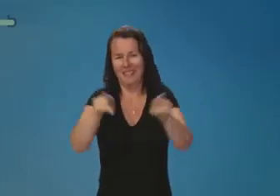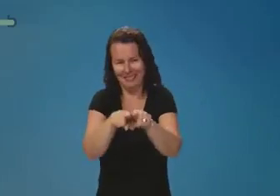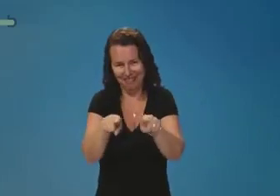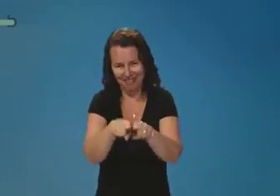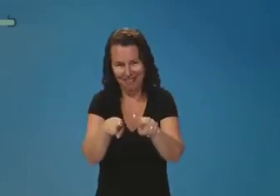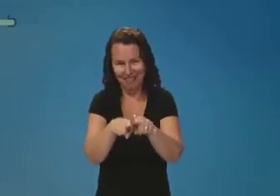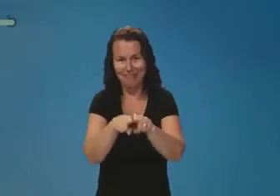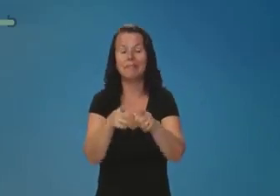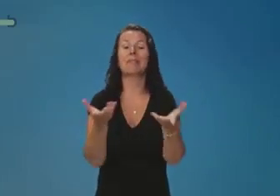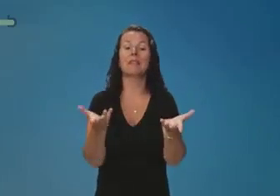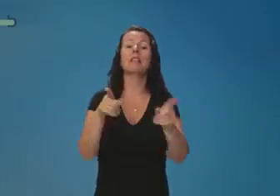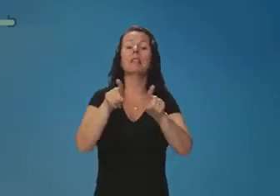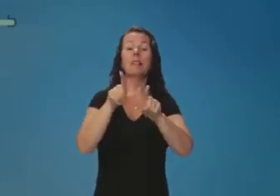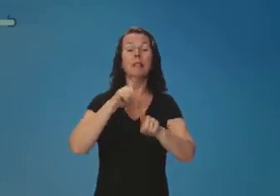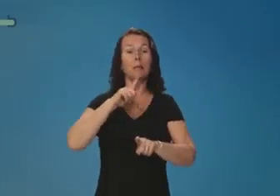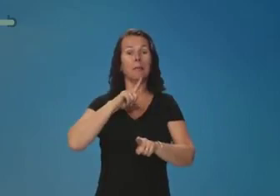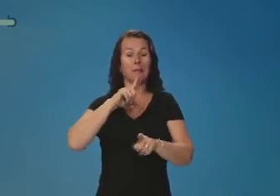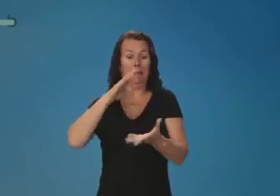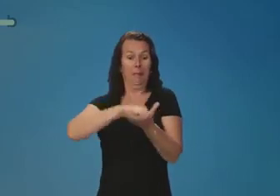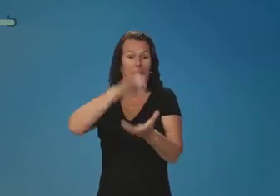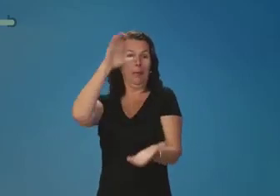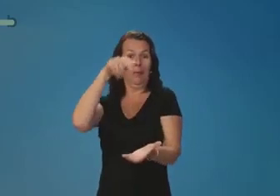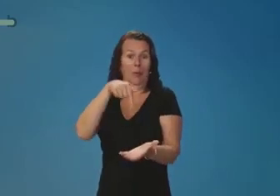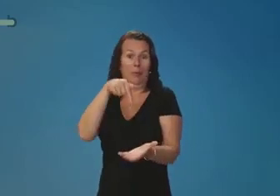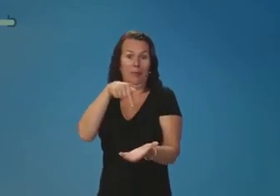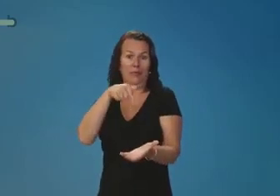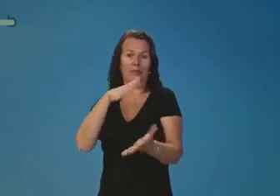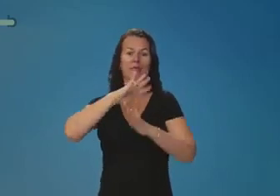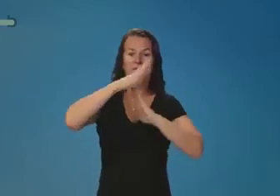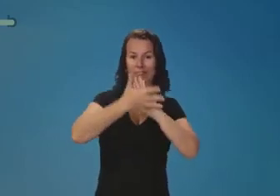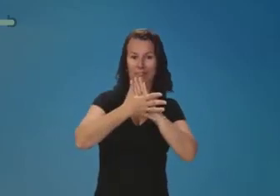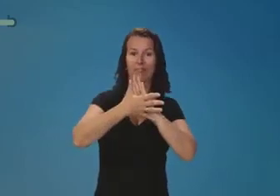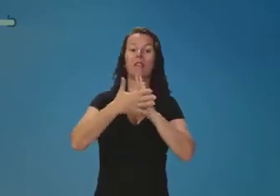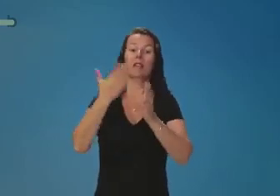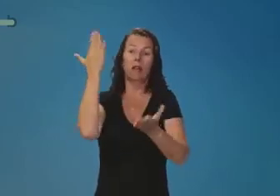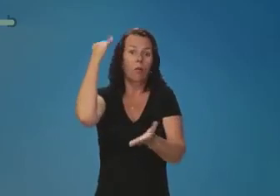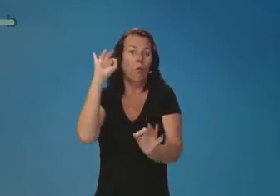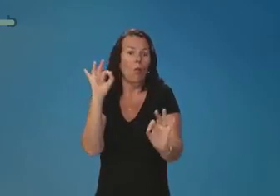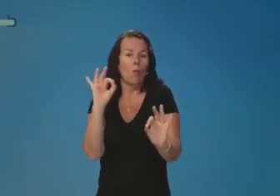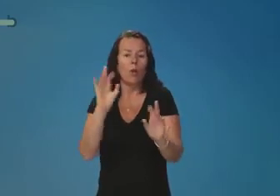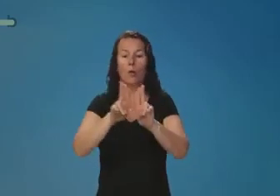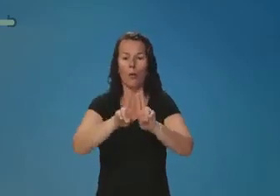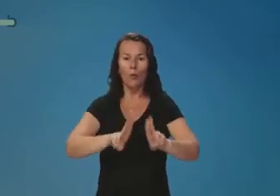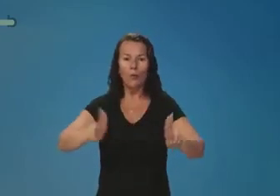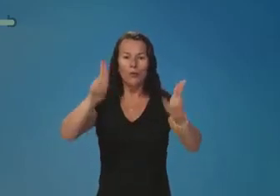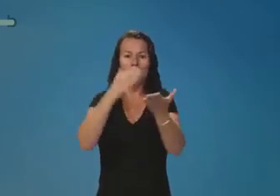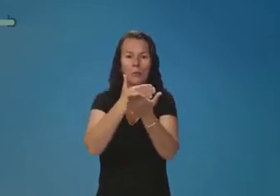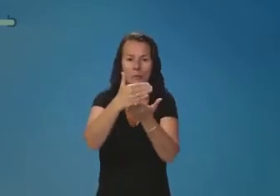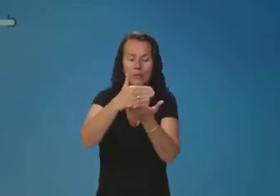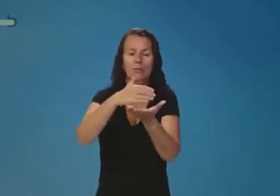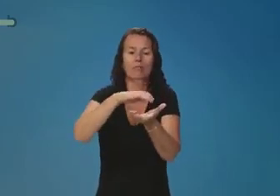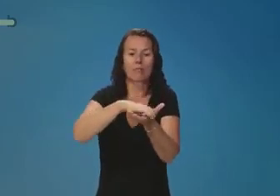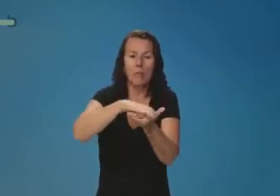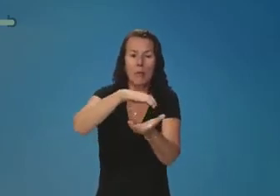fruto recente das pesquisas foi o desenvolvimento do Corpus da Libras, iniciado pela UFSC e seguido